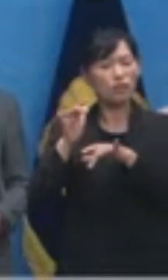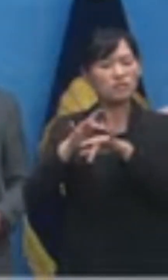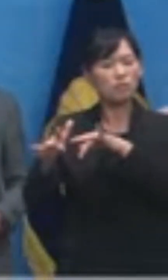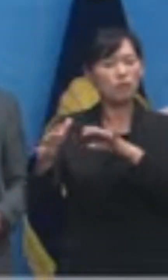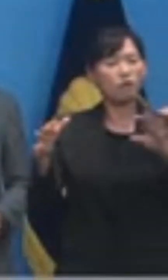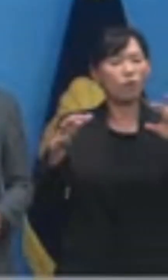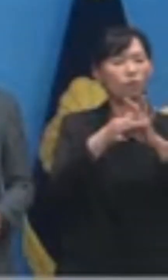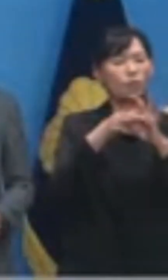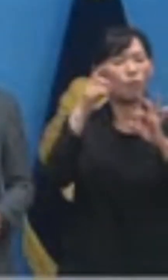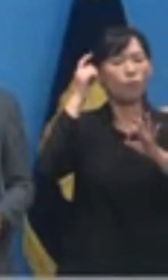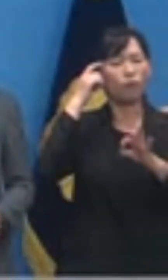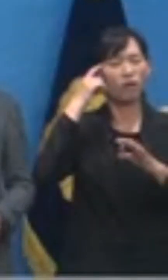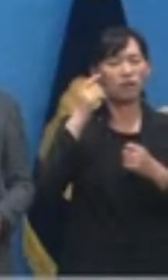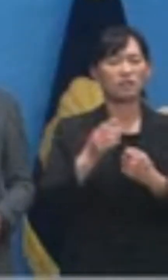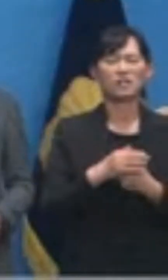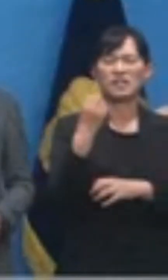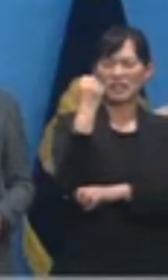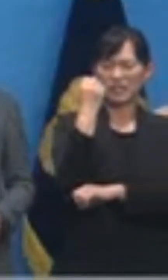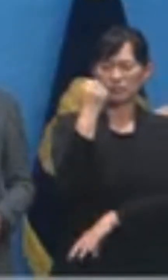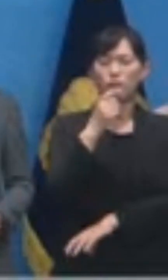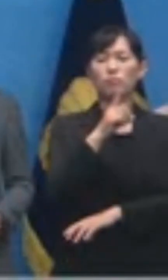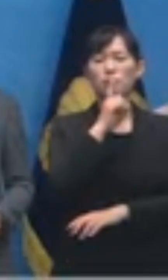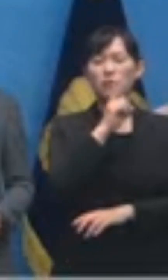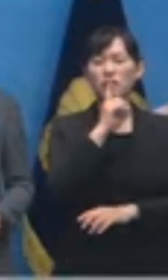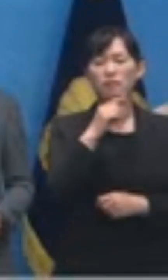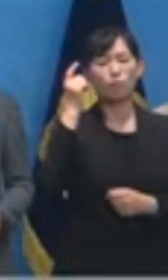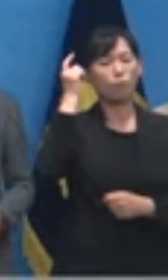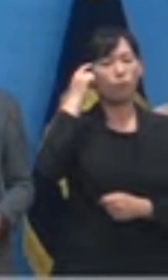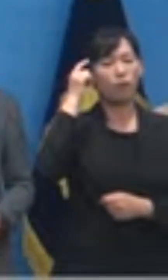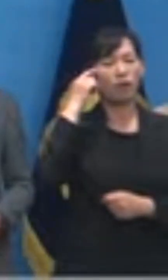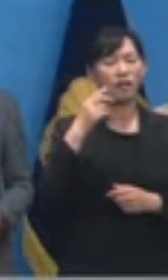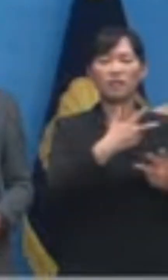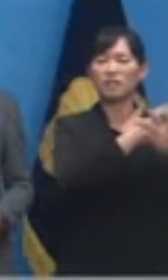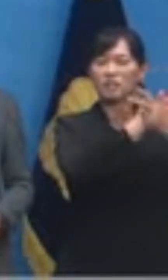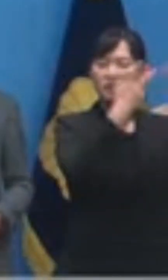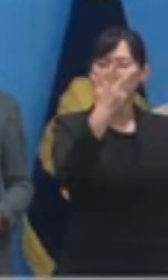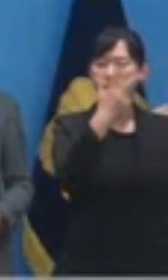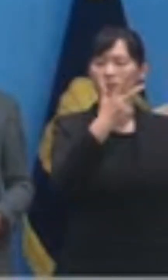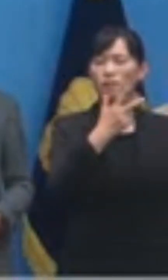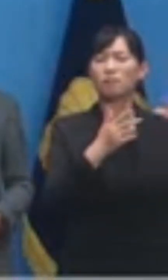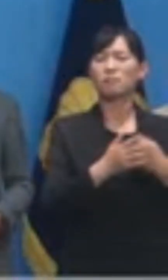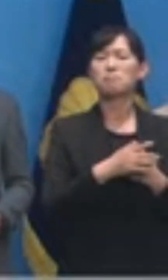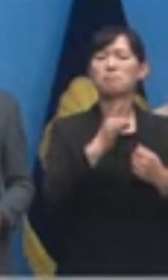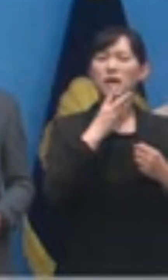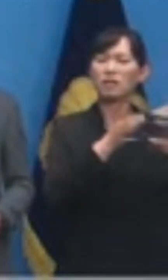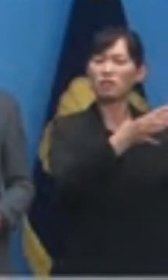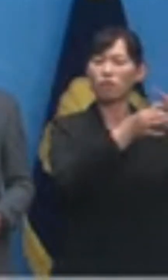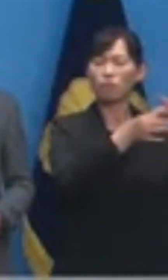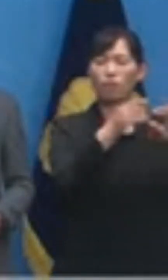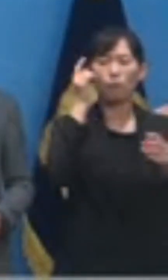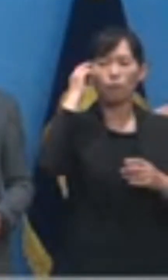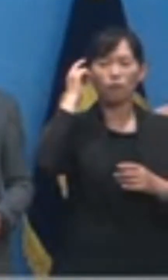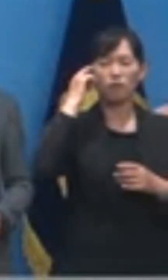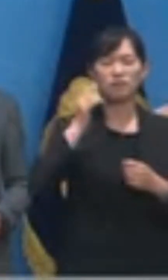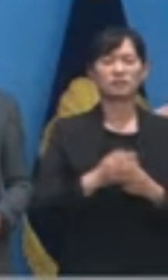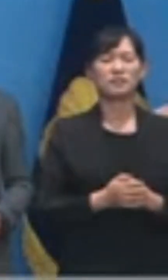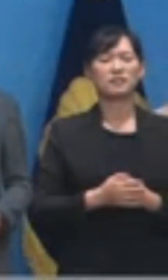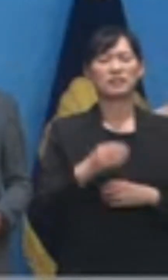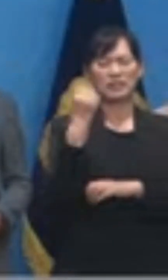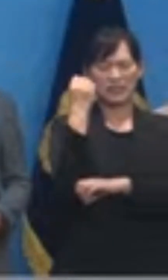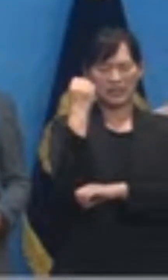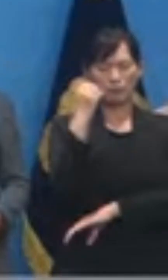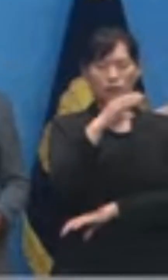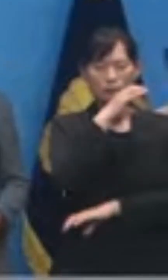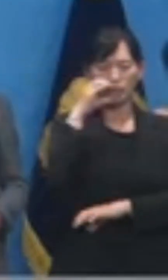연결이 됩니까? 기본이라는 말이 왜 이재명과만 연결이 됩니까?